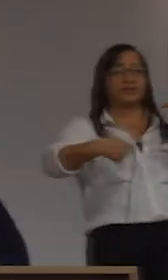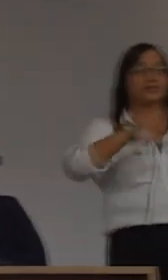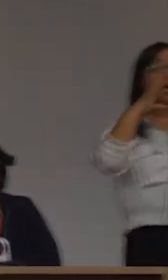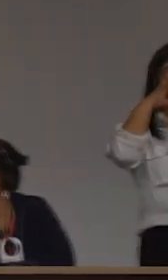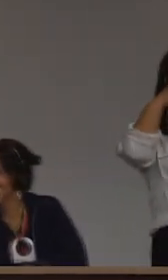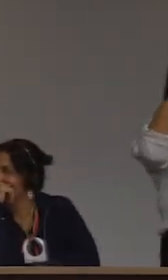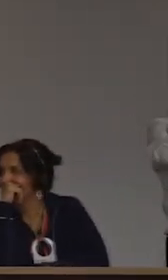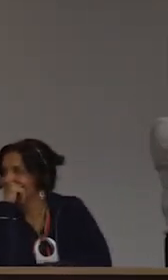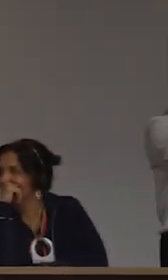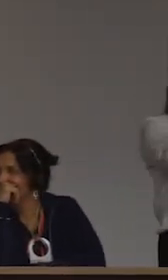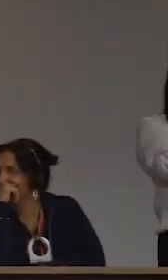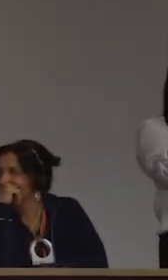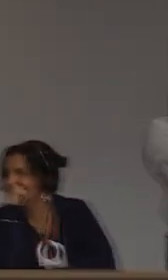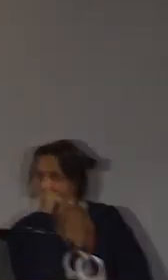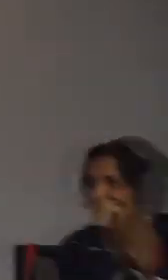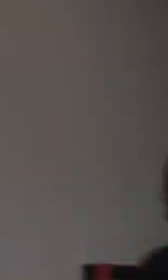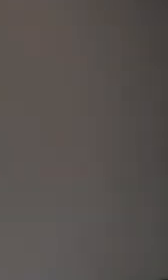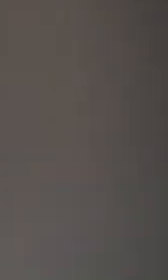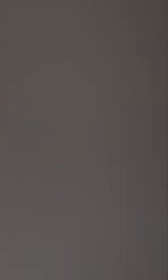noi utilizziamo